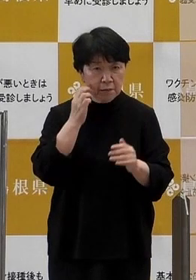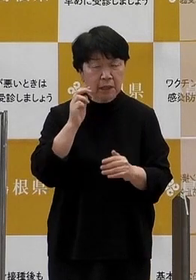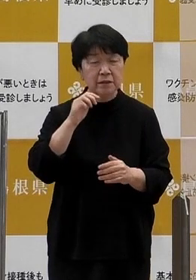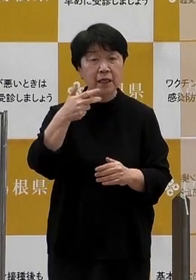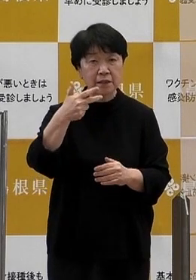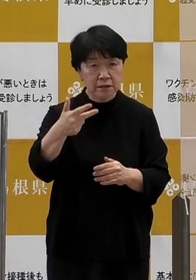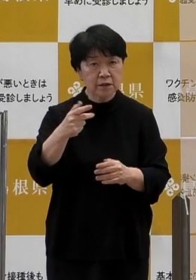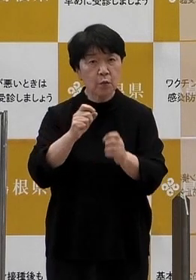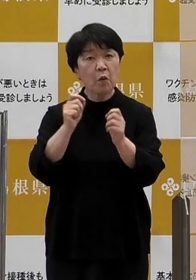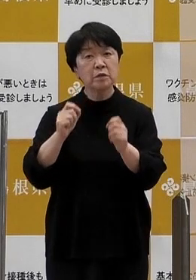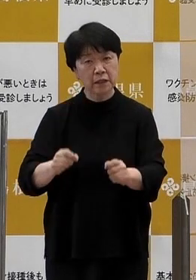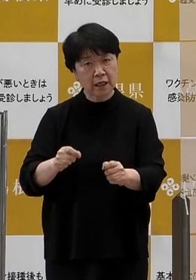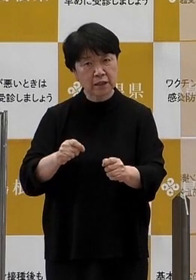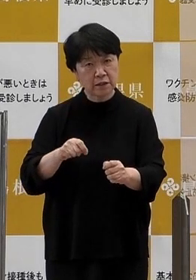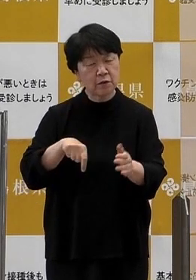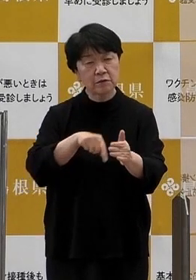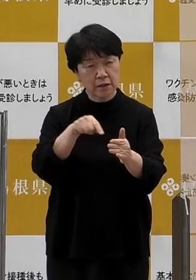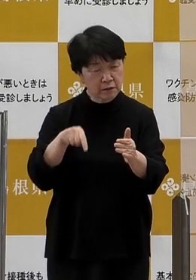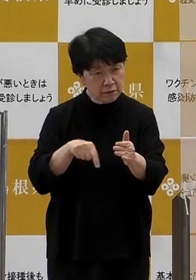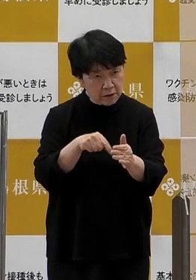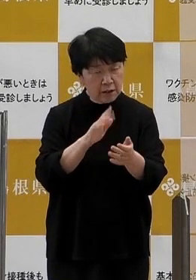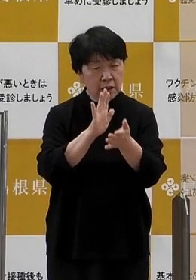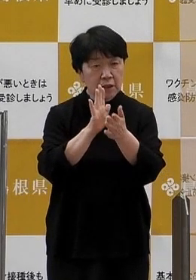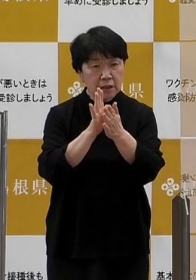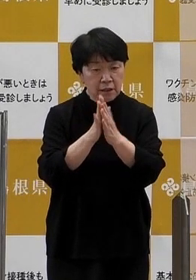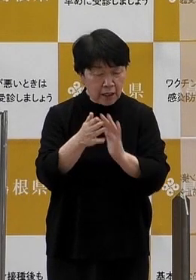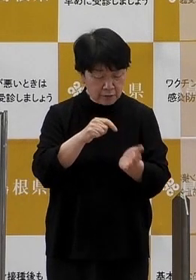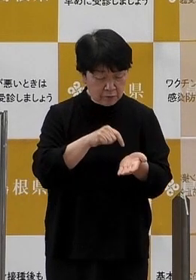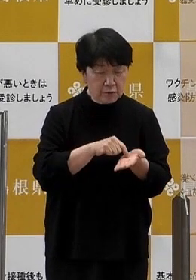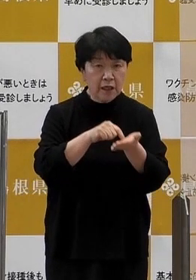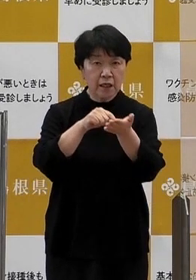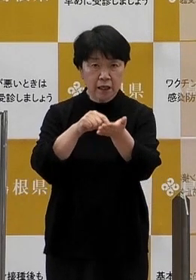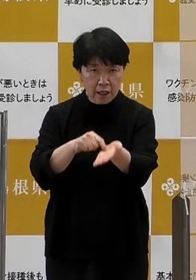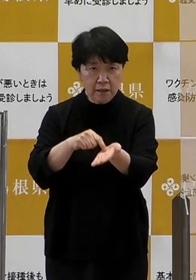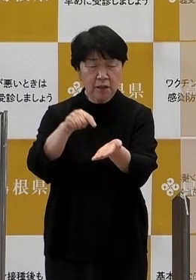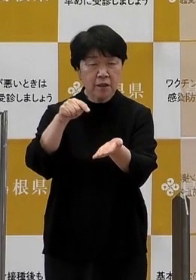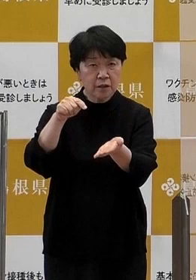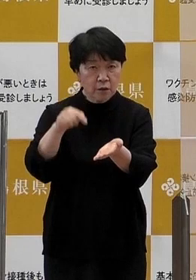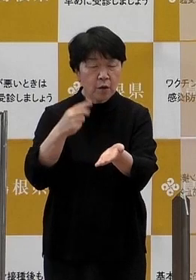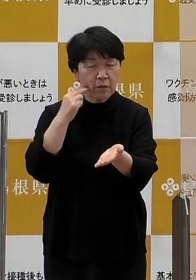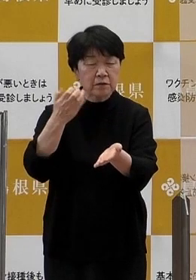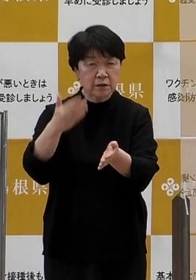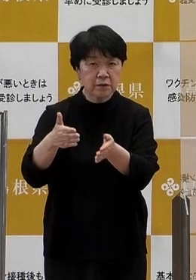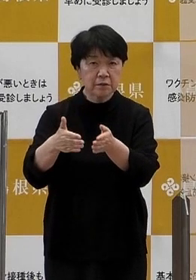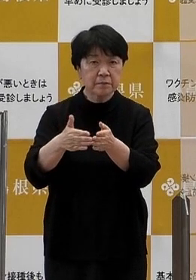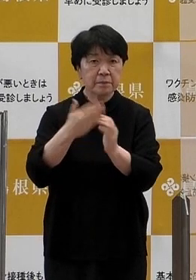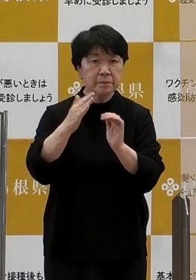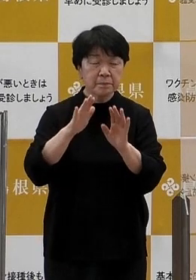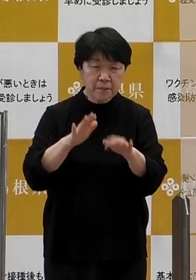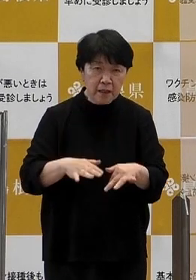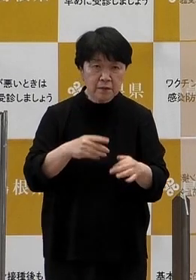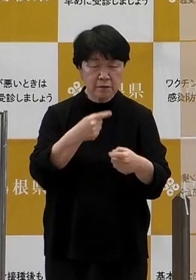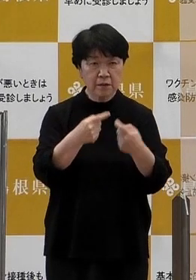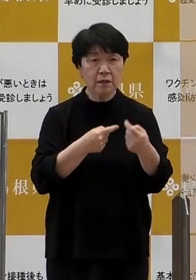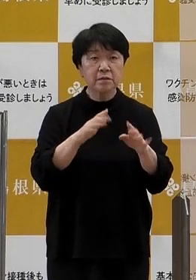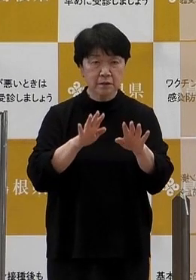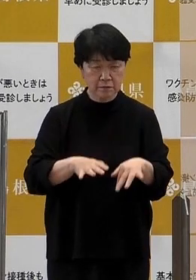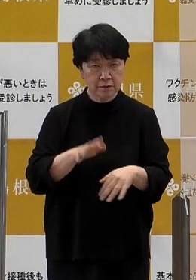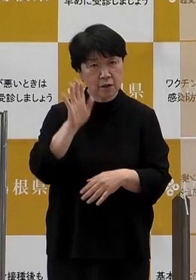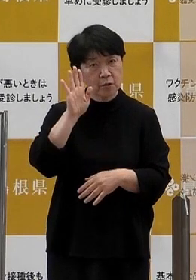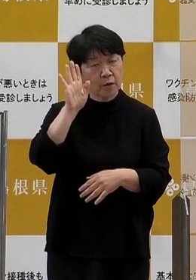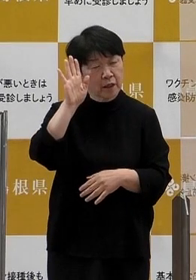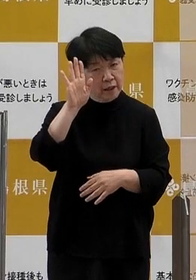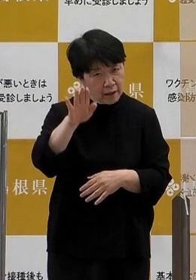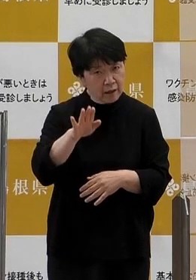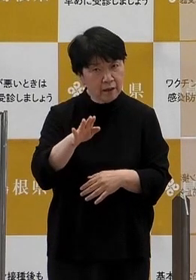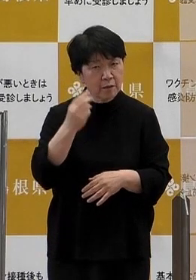しゃっている一方で、県側の提案を、なかなか採用されていない状況があるというふうにおっしゃってたんですけれども、これから先のそのアプローチの